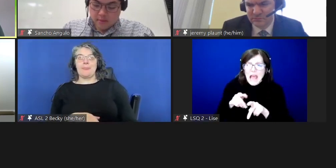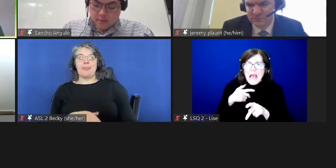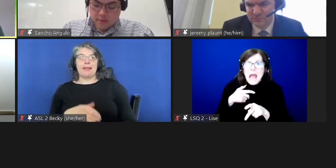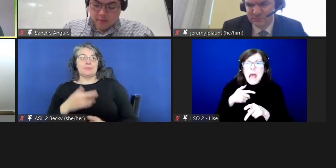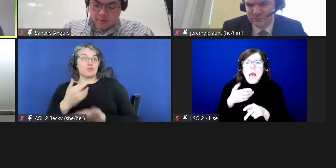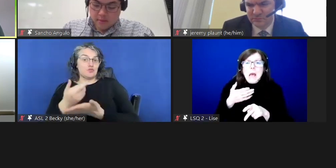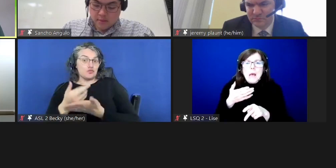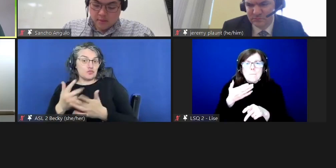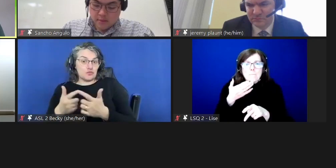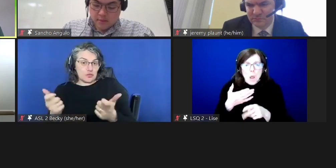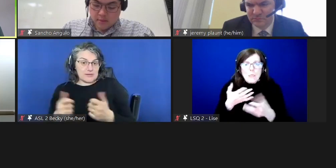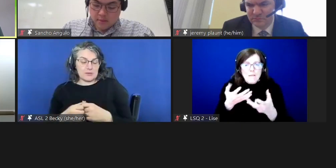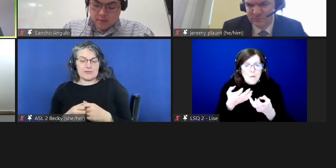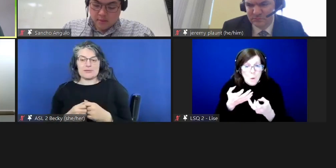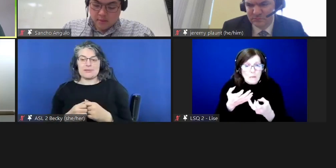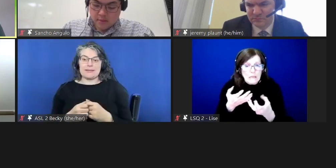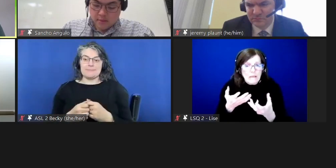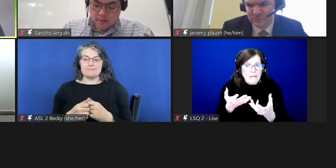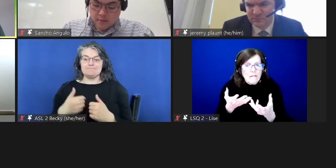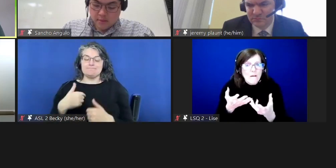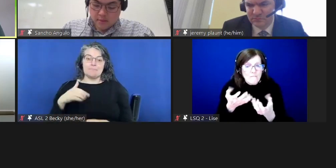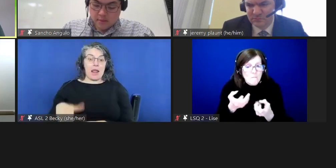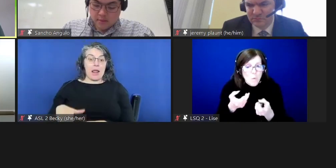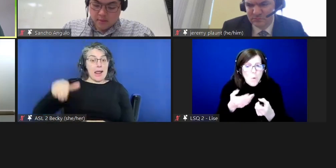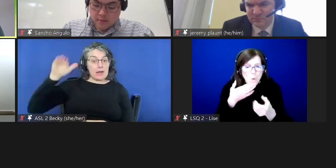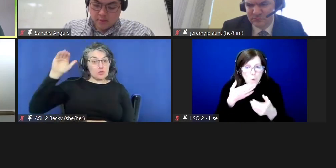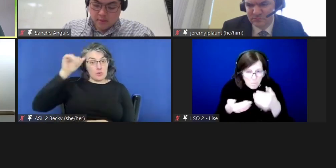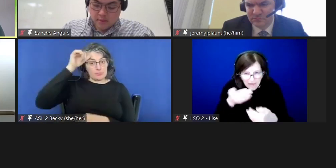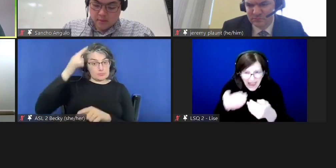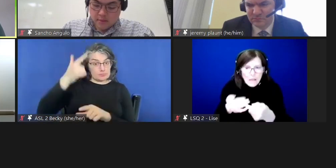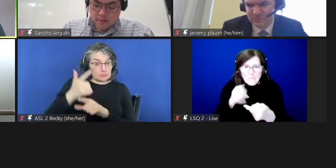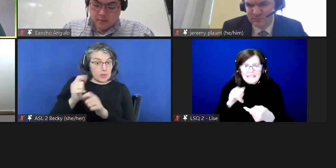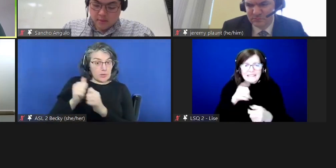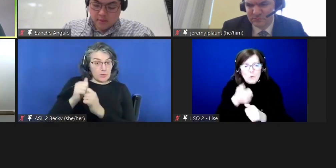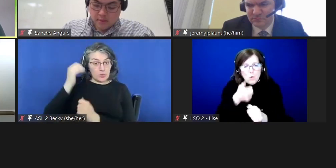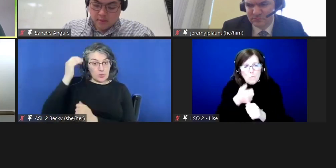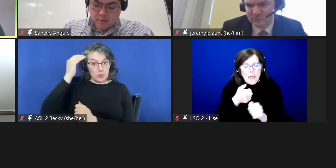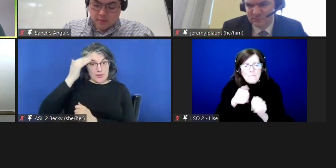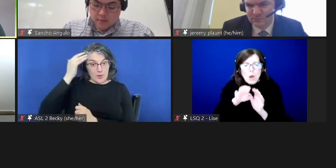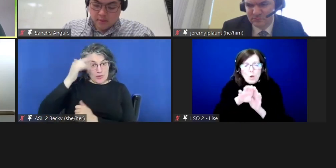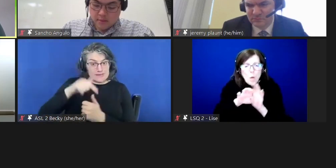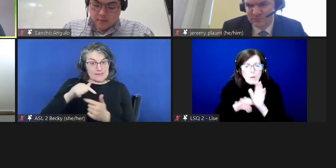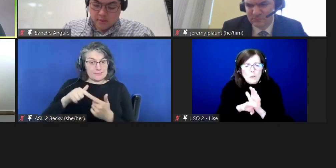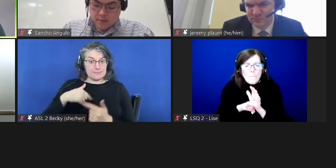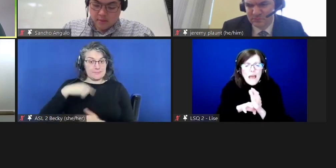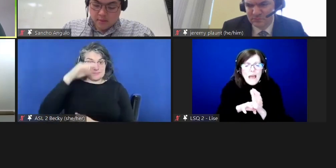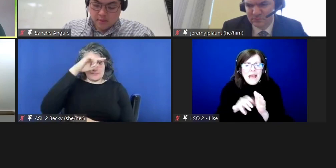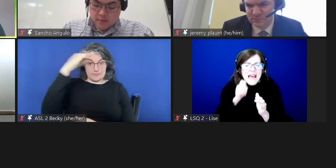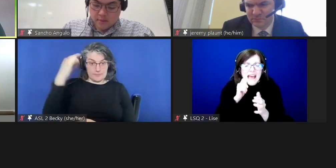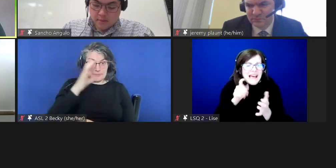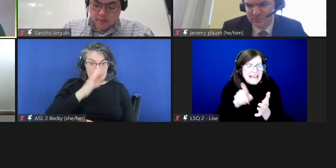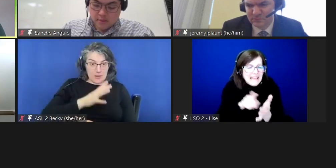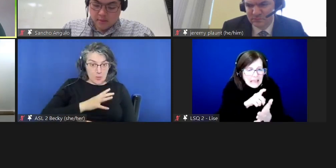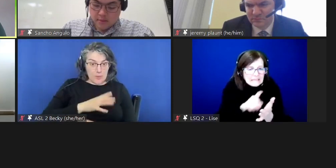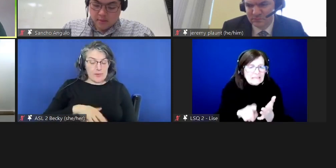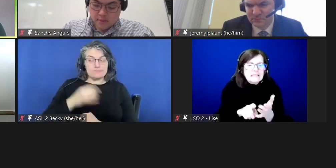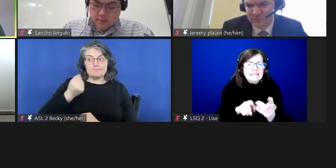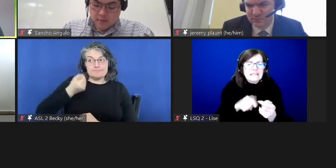façon raciste et avoir des comportements d'accueil et d'inclusion. Bon, je sais très bien